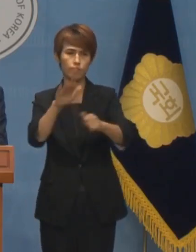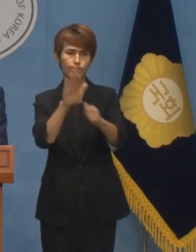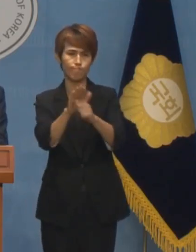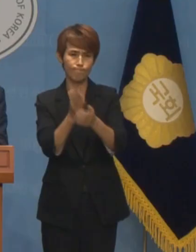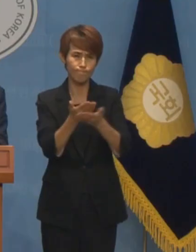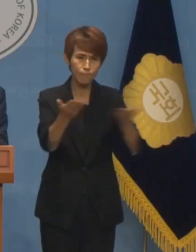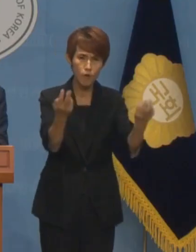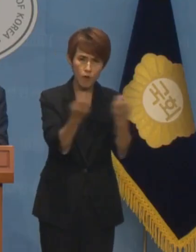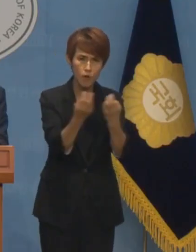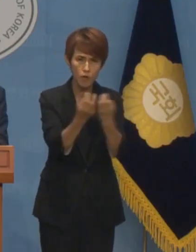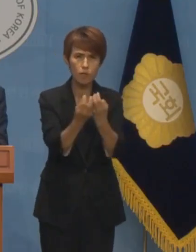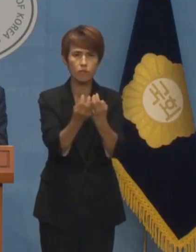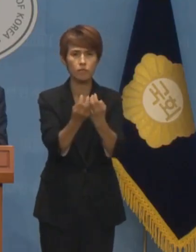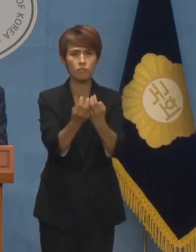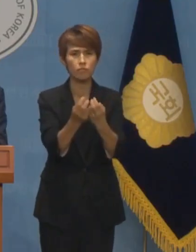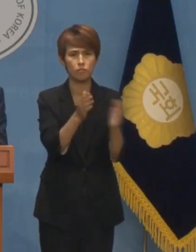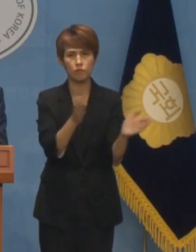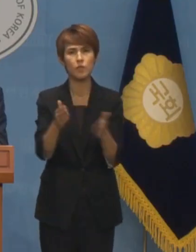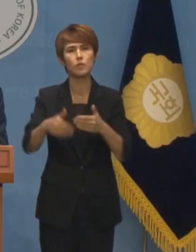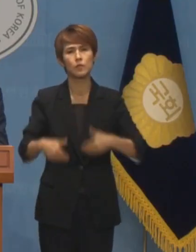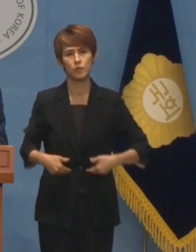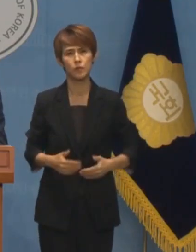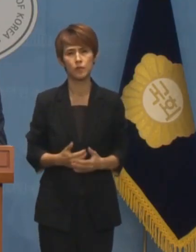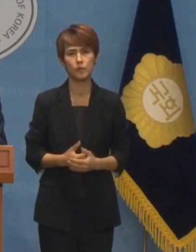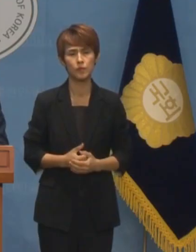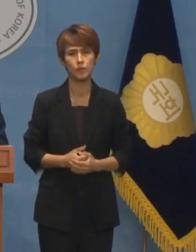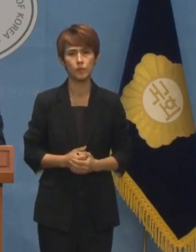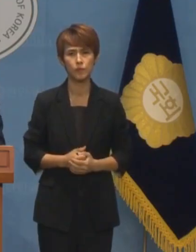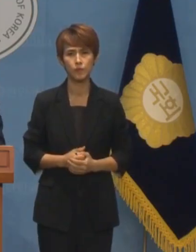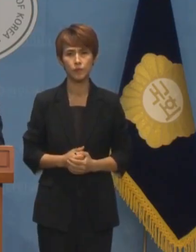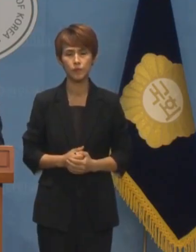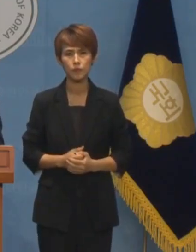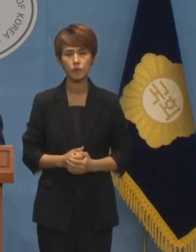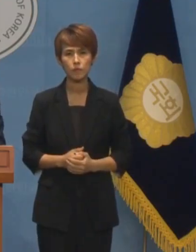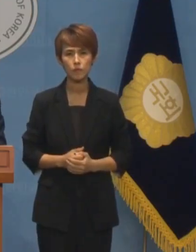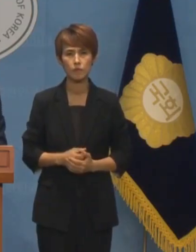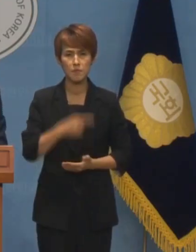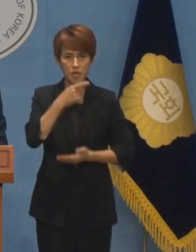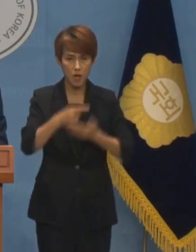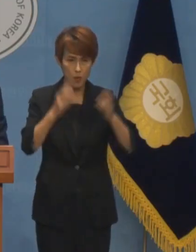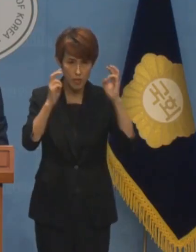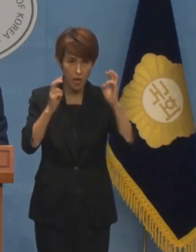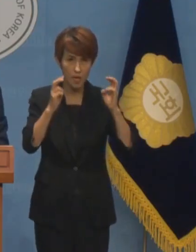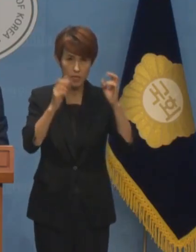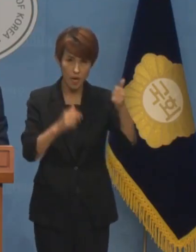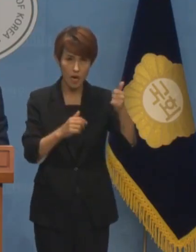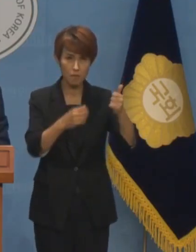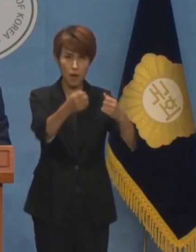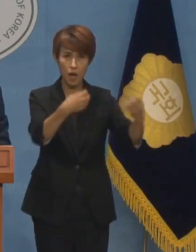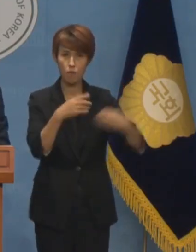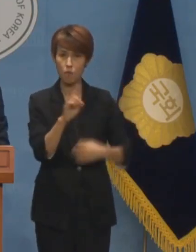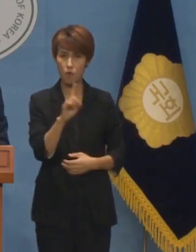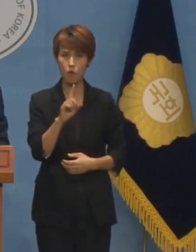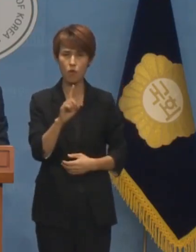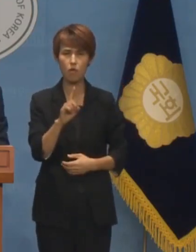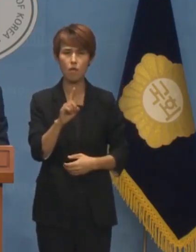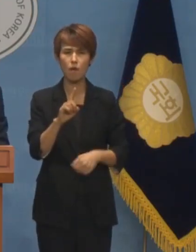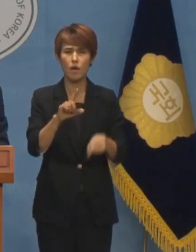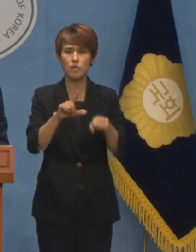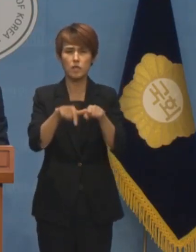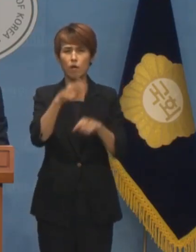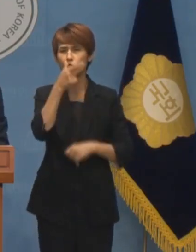방안을 종합적으로 마련할 필요가 있습니다. 피해업체 대표들은 이구동성으로 시간이